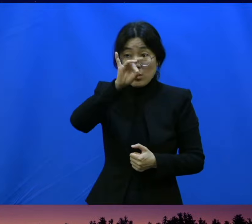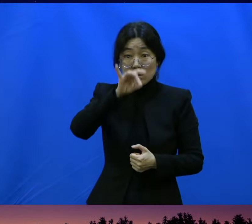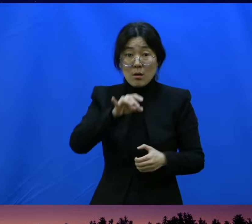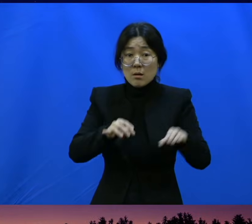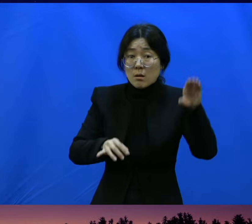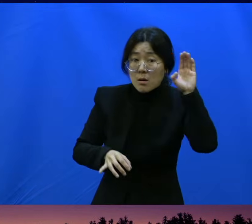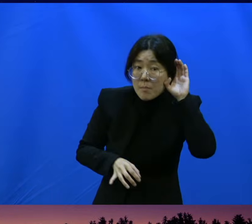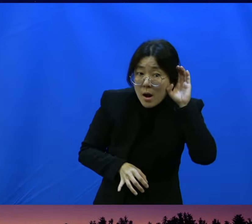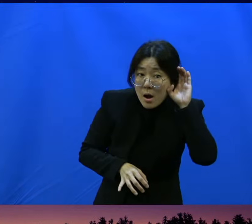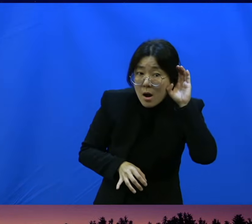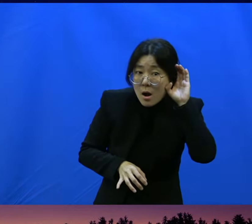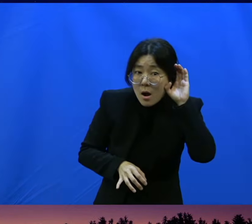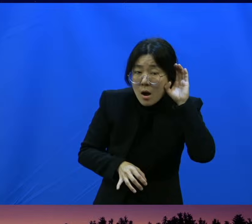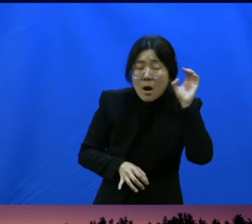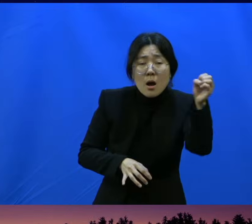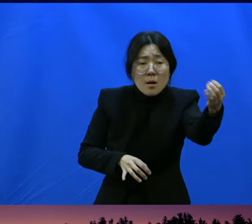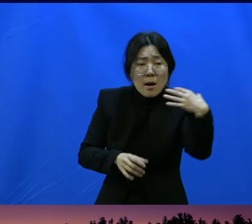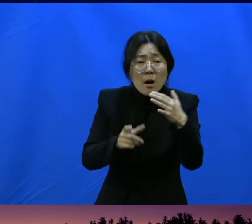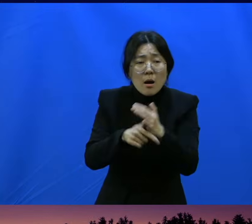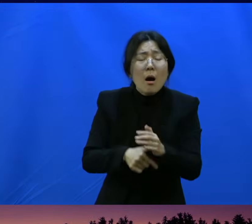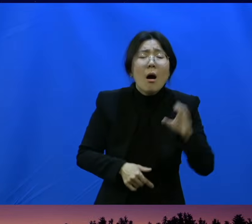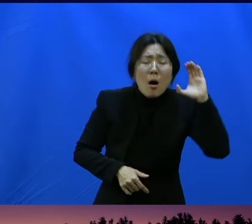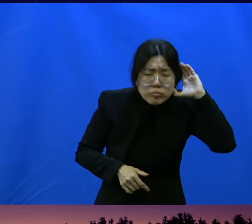자기 자신에게만 만족하는 거.